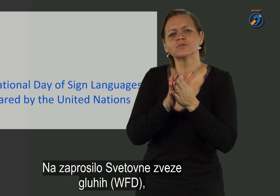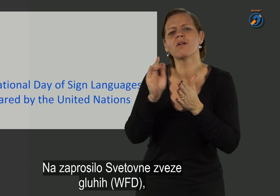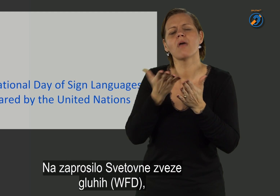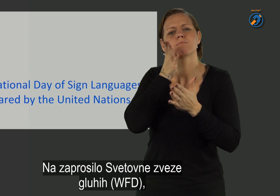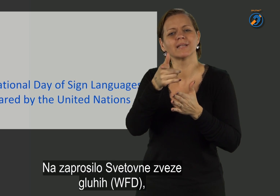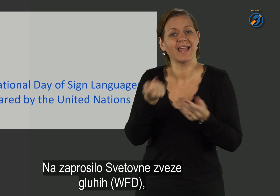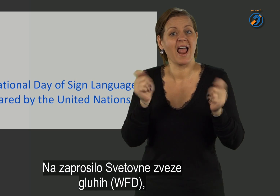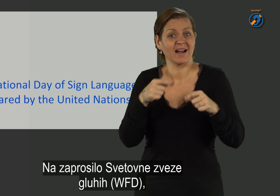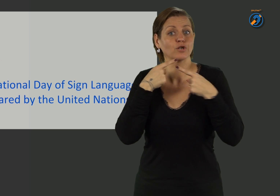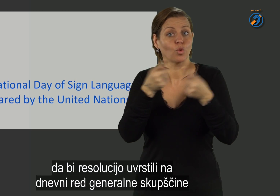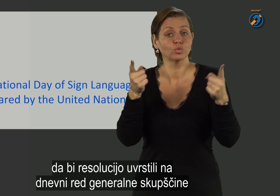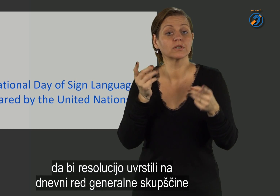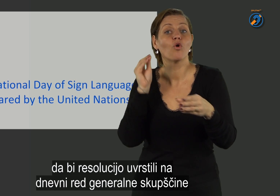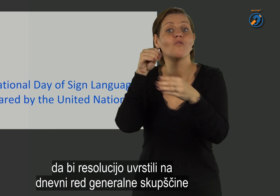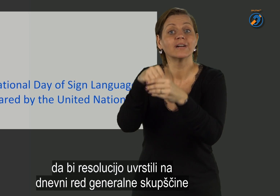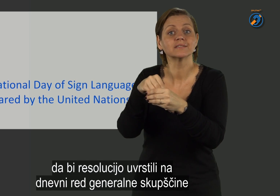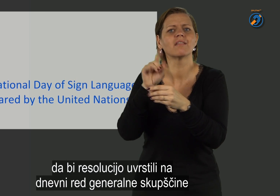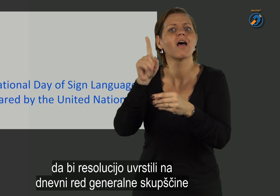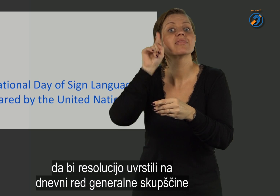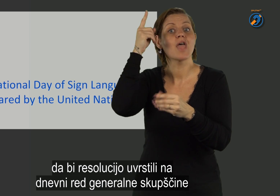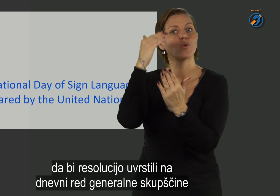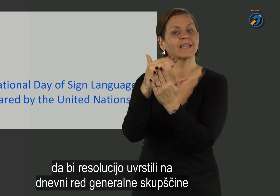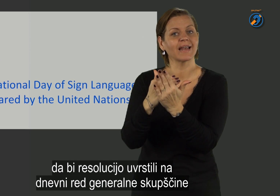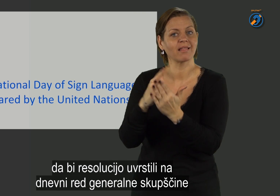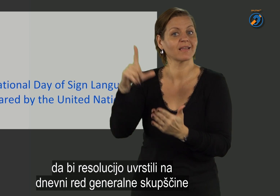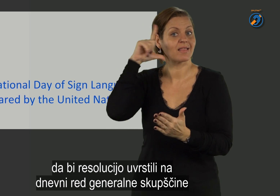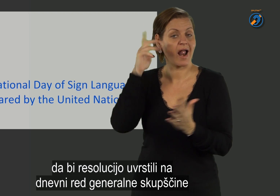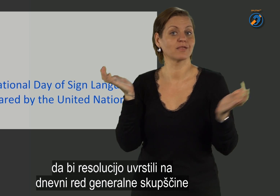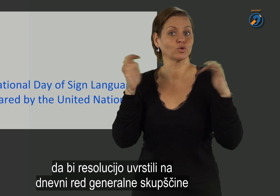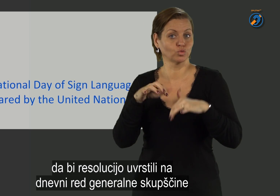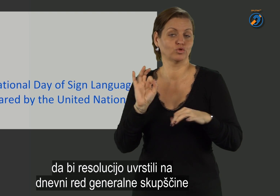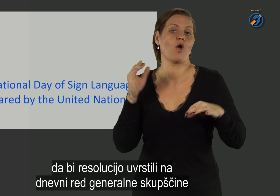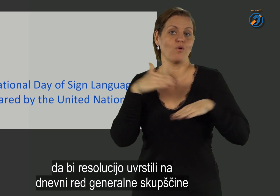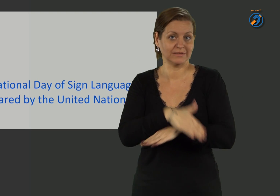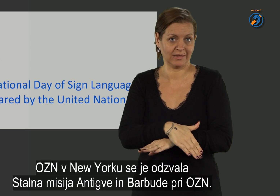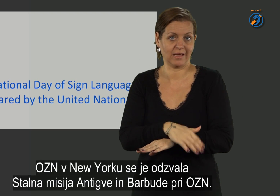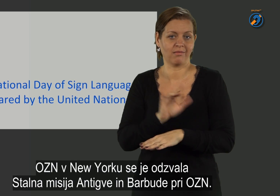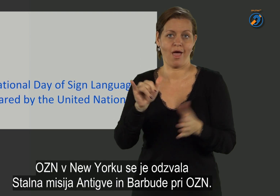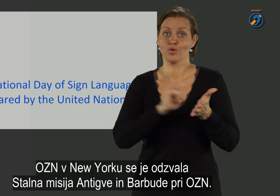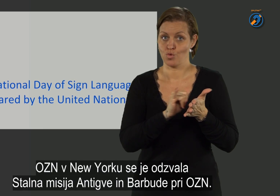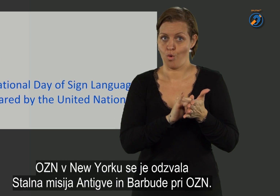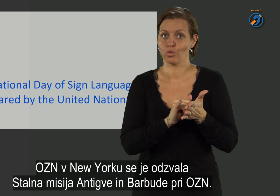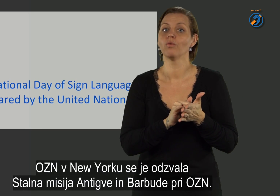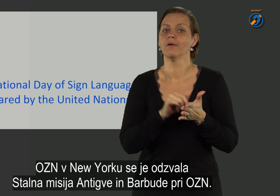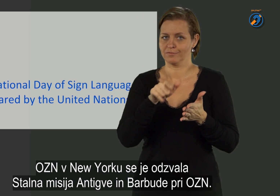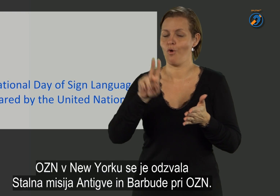gluhih, da bi resolucijo uvrstili na dnevni red Generalne skupščine OZN v New Yorku, se je odzvala stalna